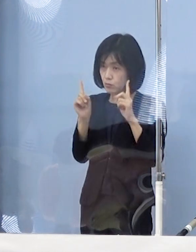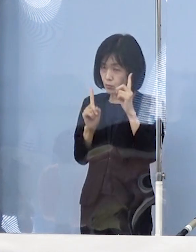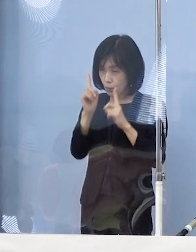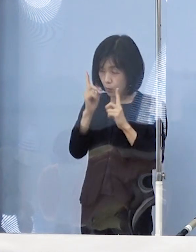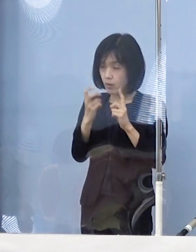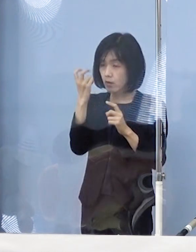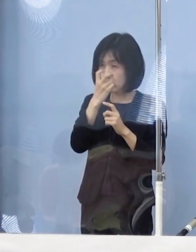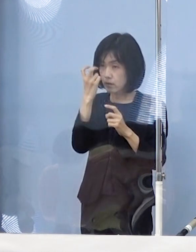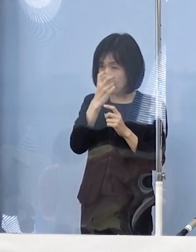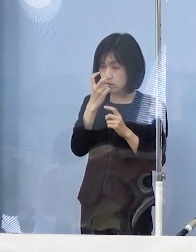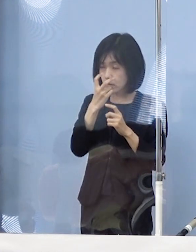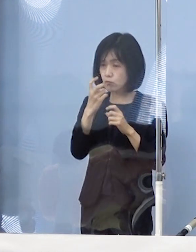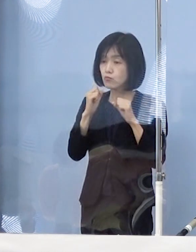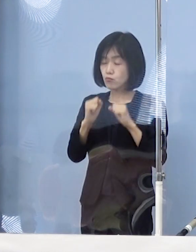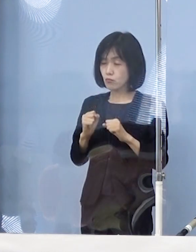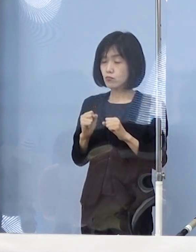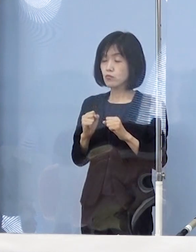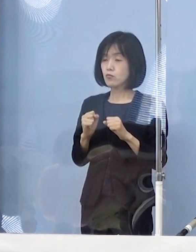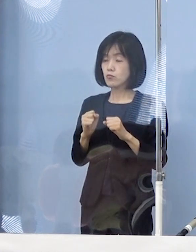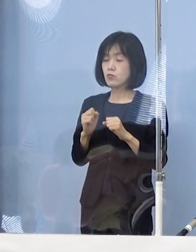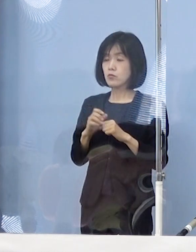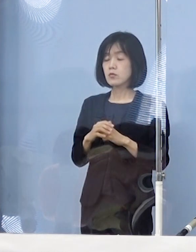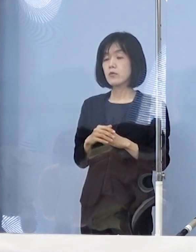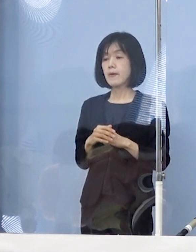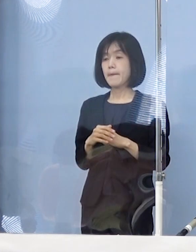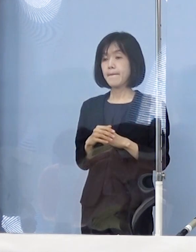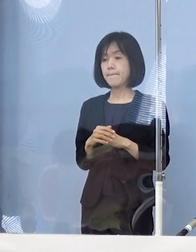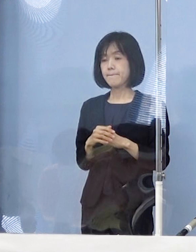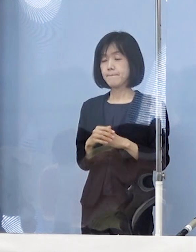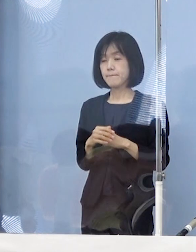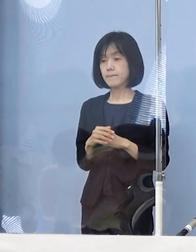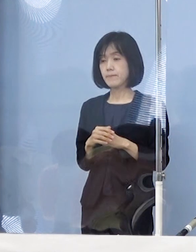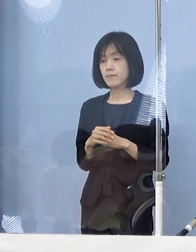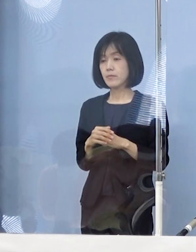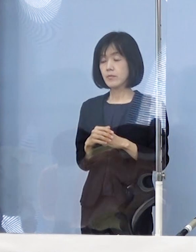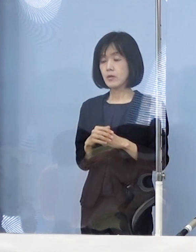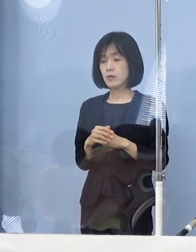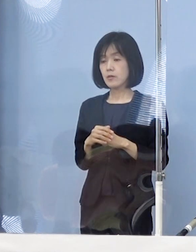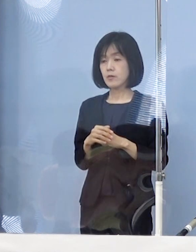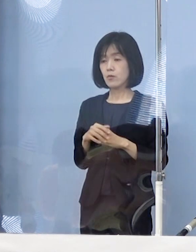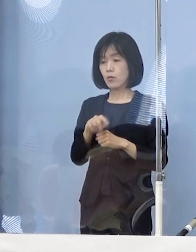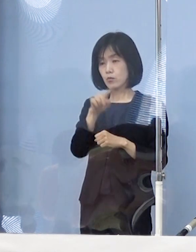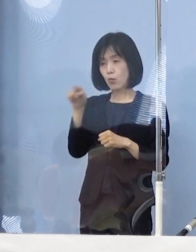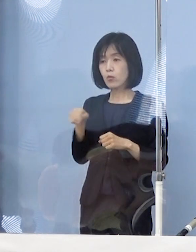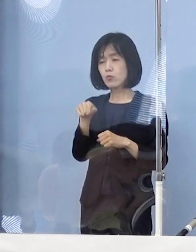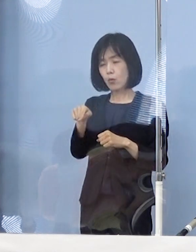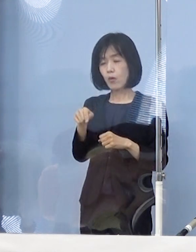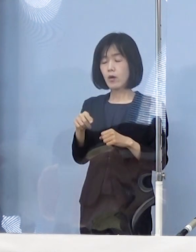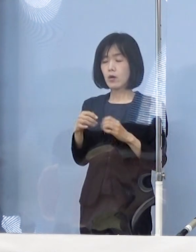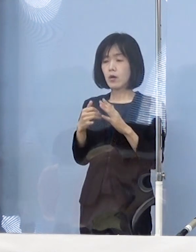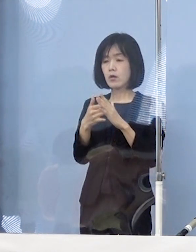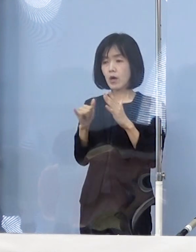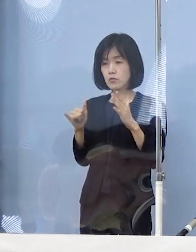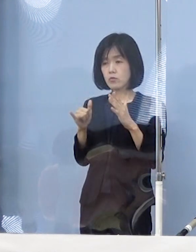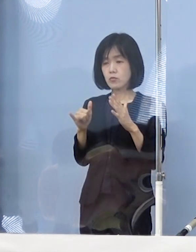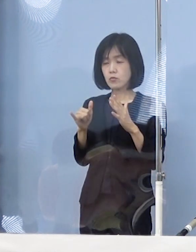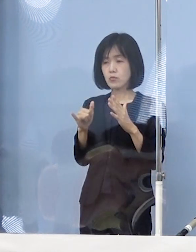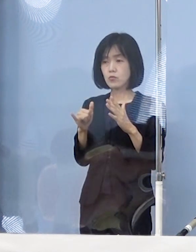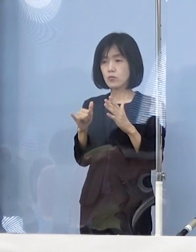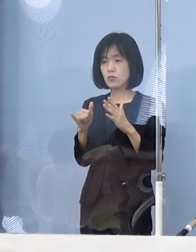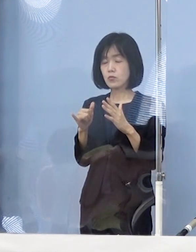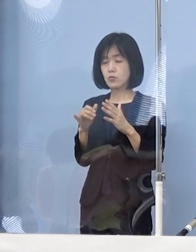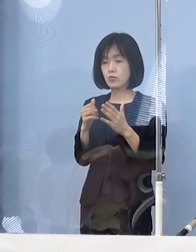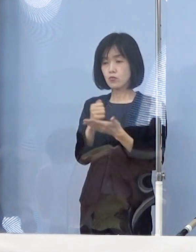ているというふうに聞いておりますが、ほとんどはその、やはり家族の方というのが多かったり、あ